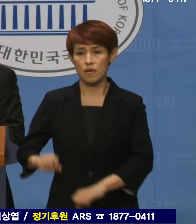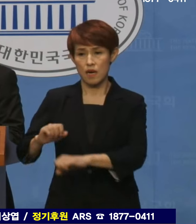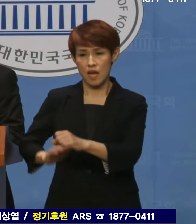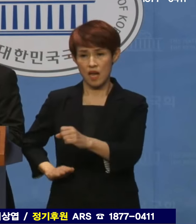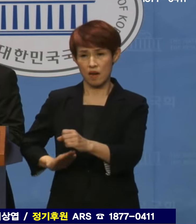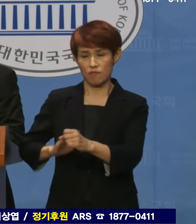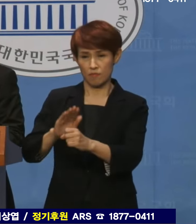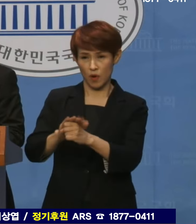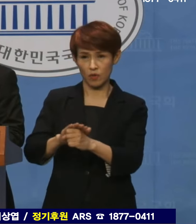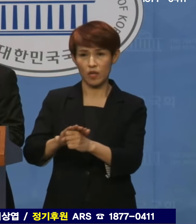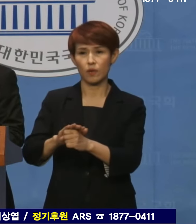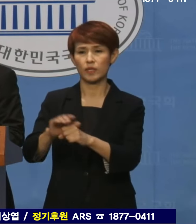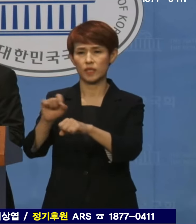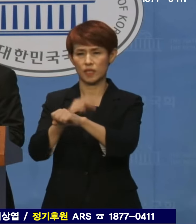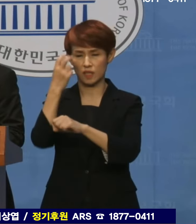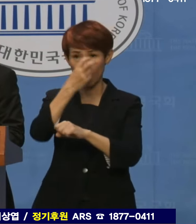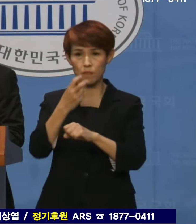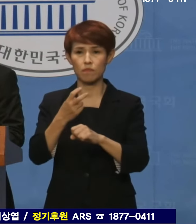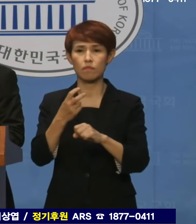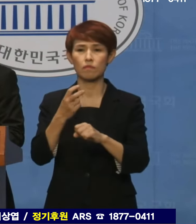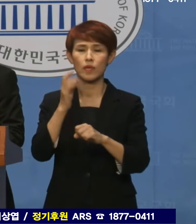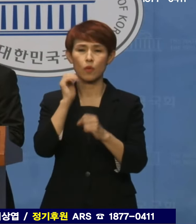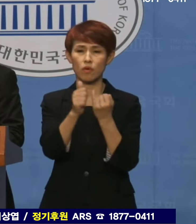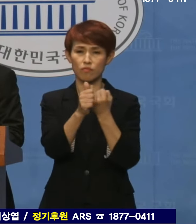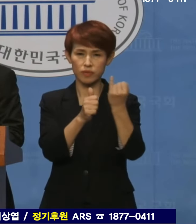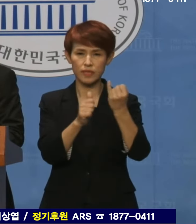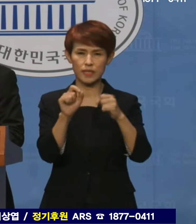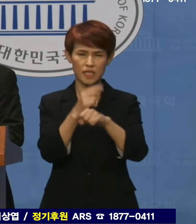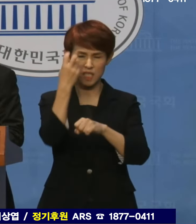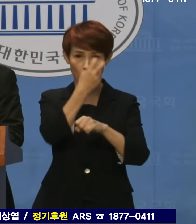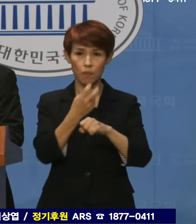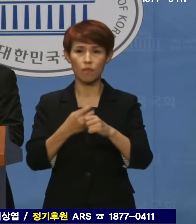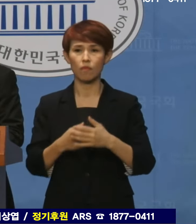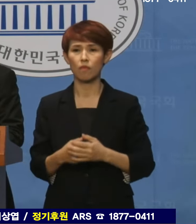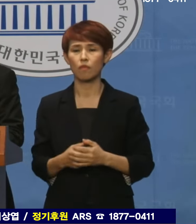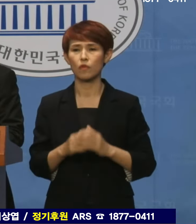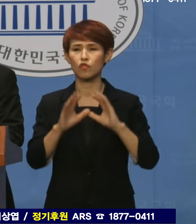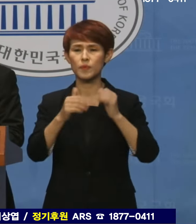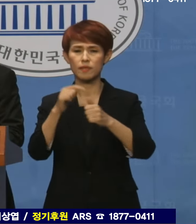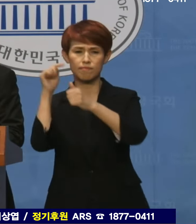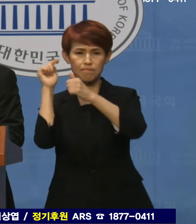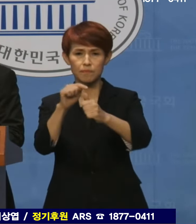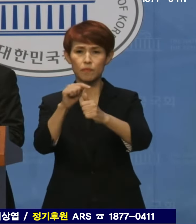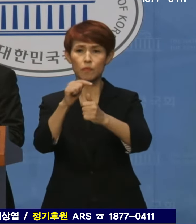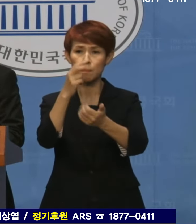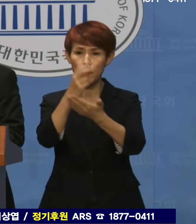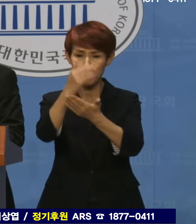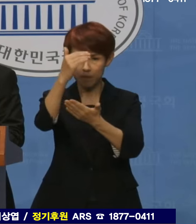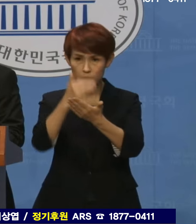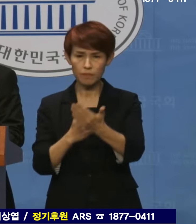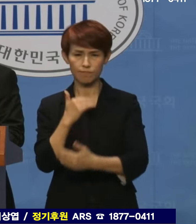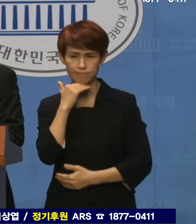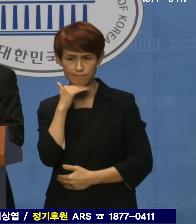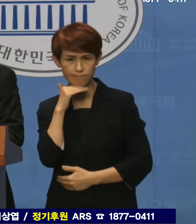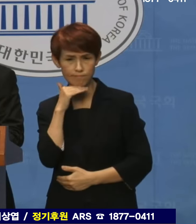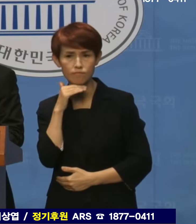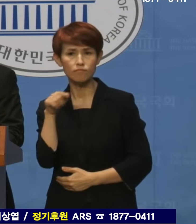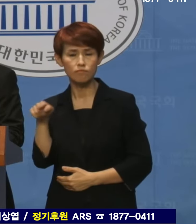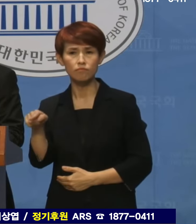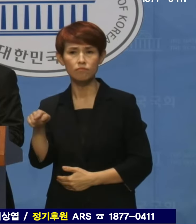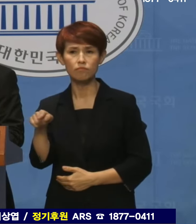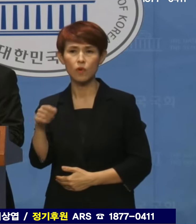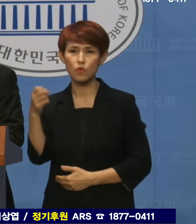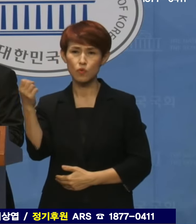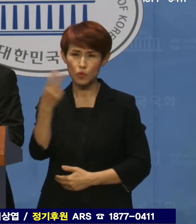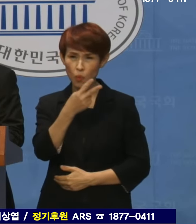해병대원 특검, 김건희 여사 특검 등 국민께서 여야 없이 처리하라고 명령하신 법안들이 기다리고 있는데